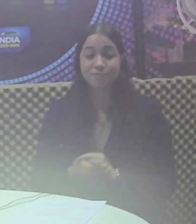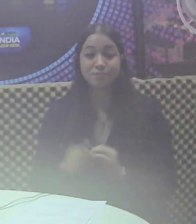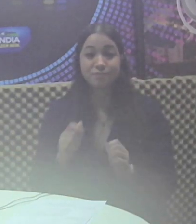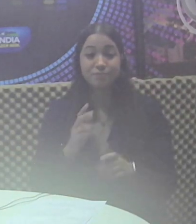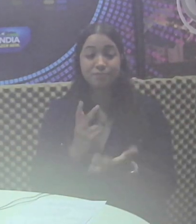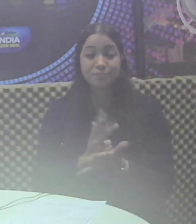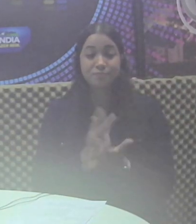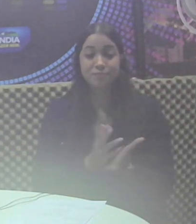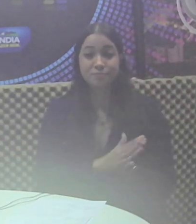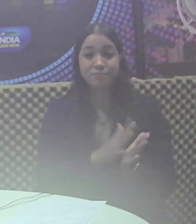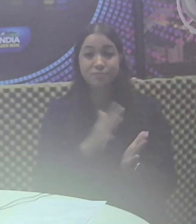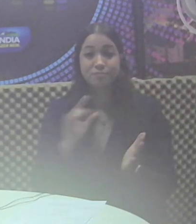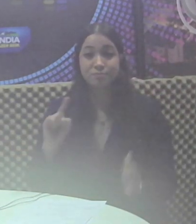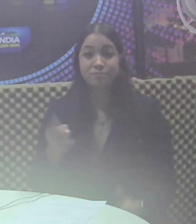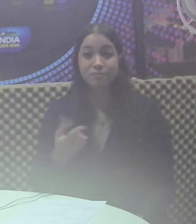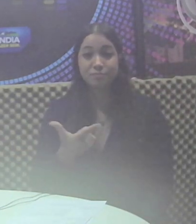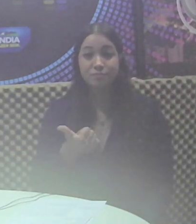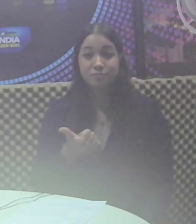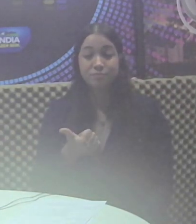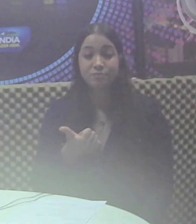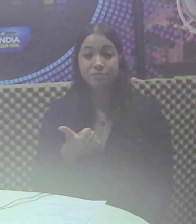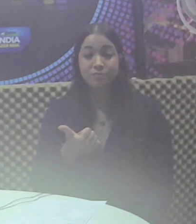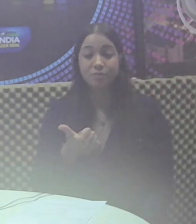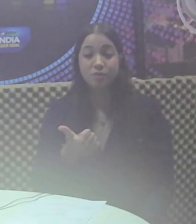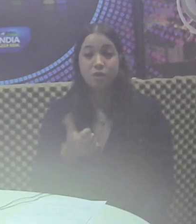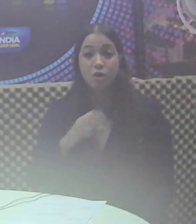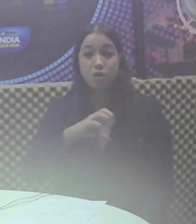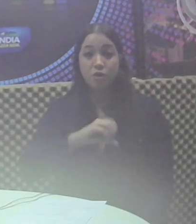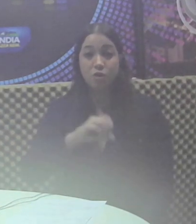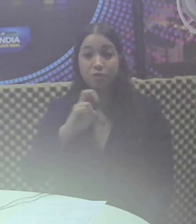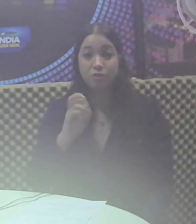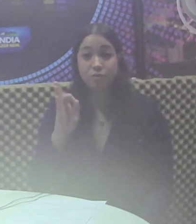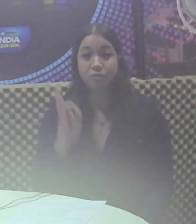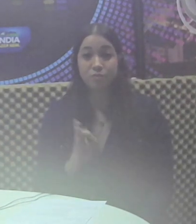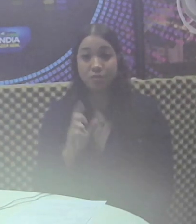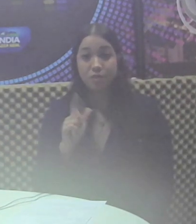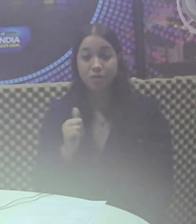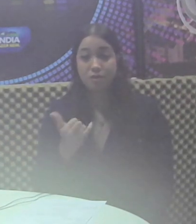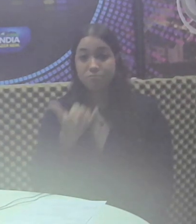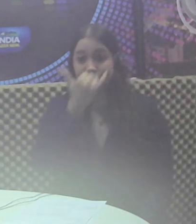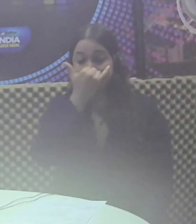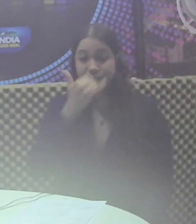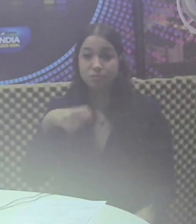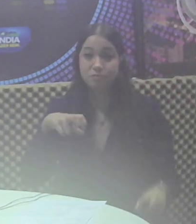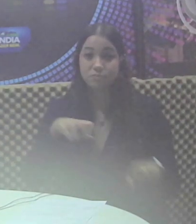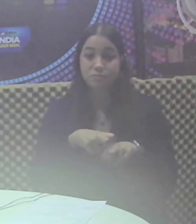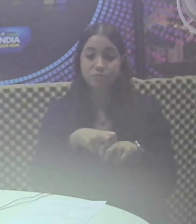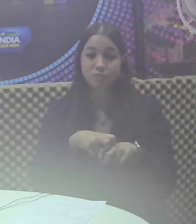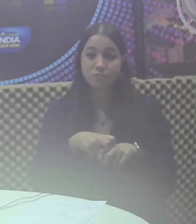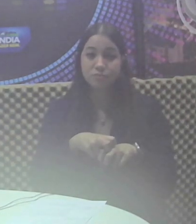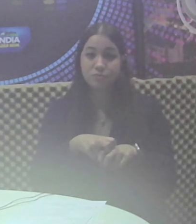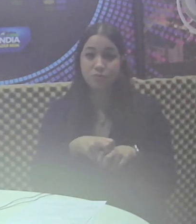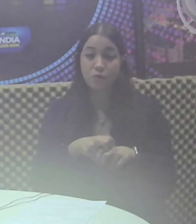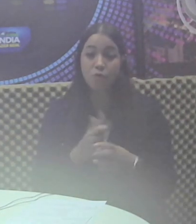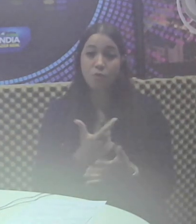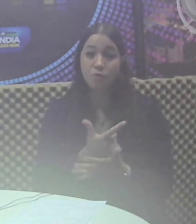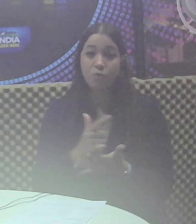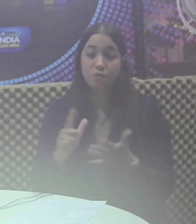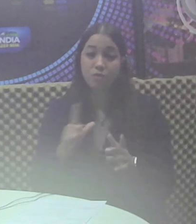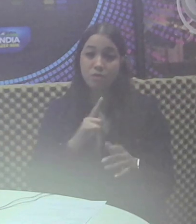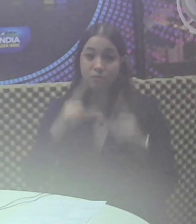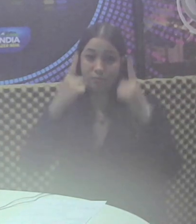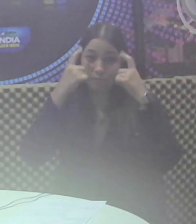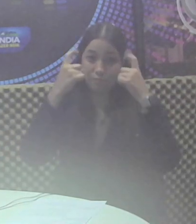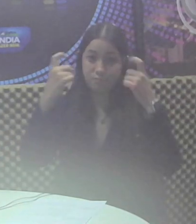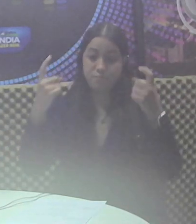período, 1.021 animais, dos quais 95% foram vítimas de atropelamento e os demais sofreram maus